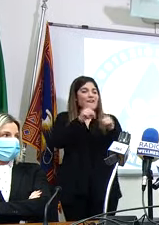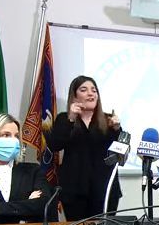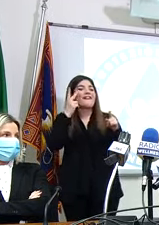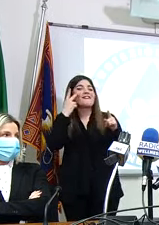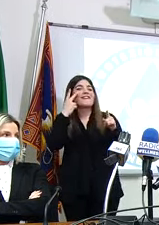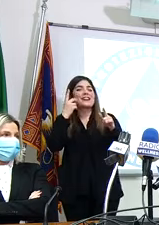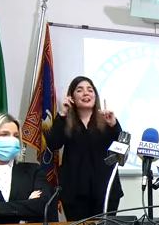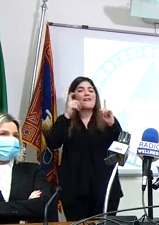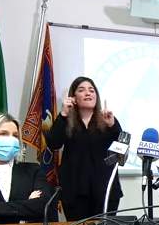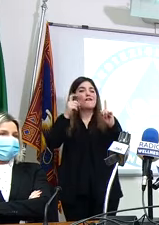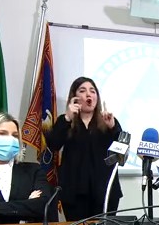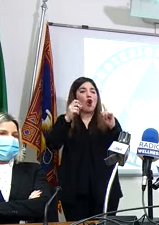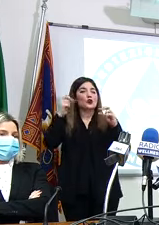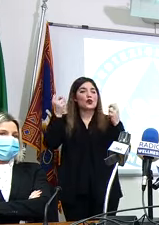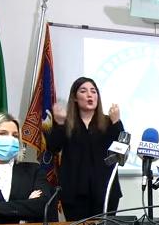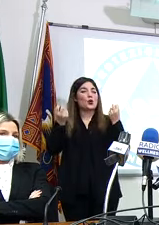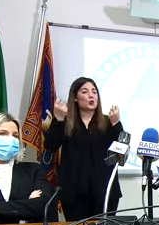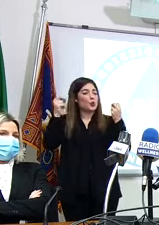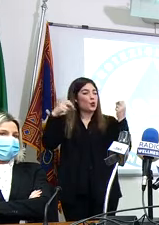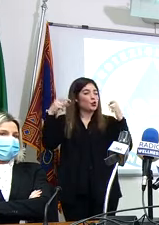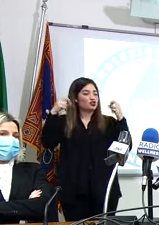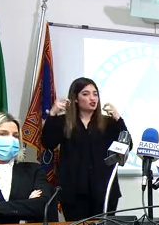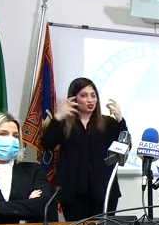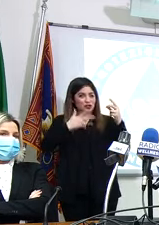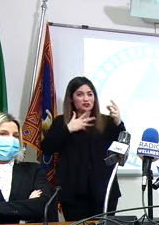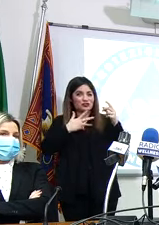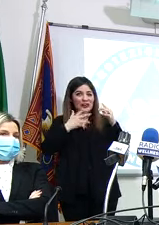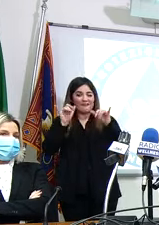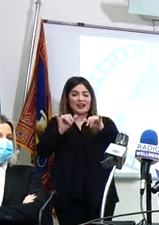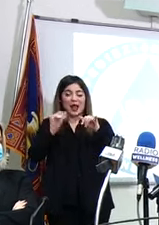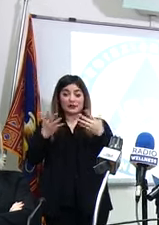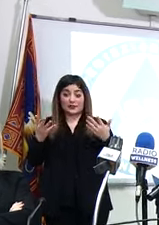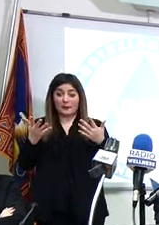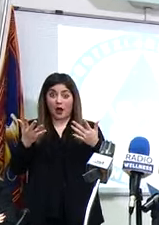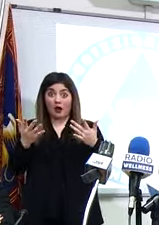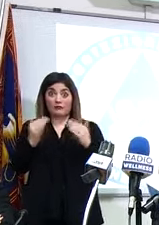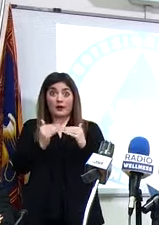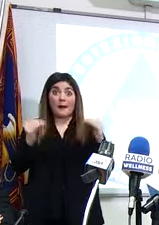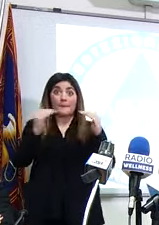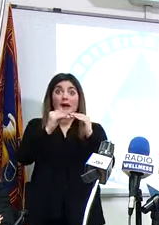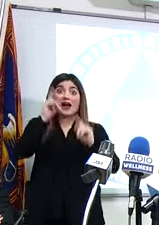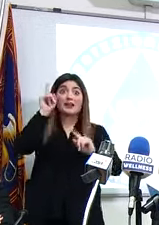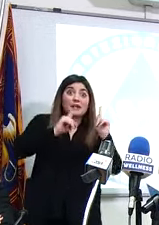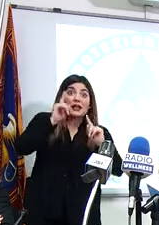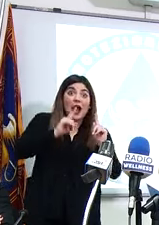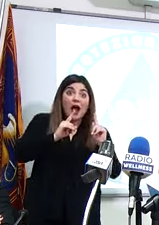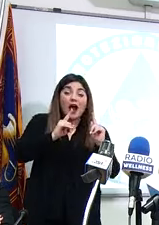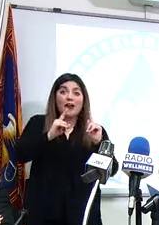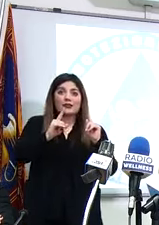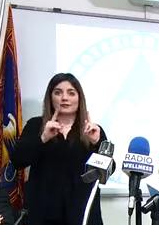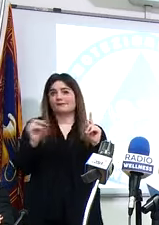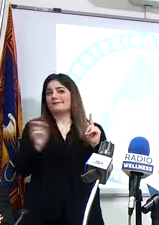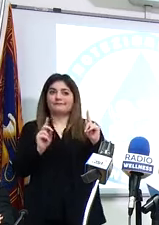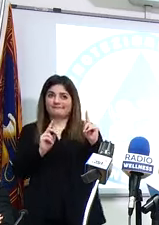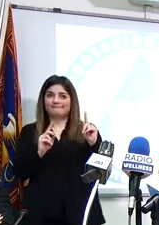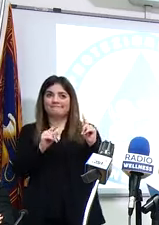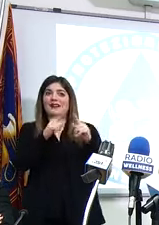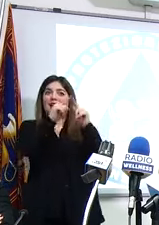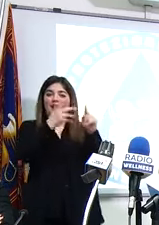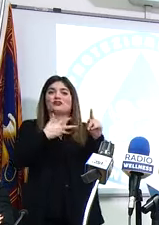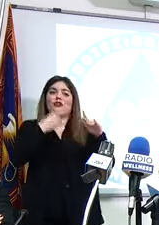Venezia. Però non abbiamo realtà come Milano, dove c'è una metropolitana, dove ci si